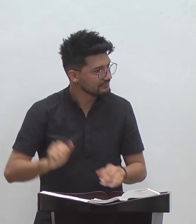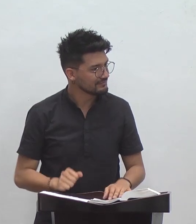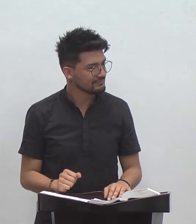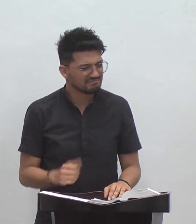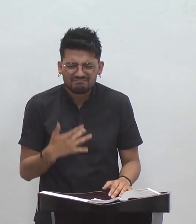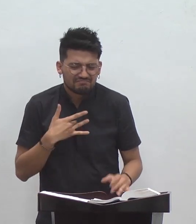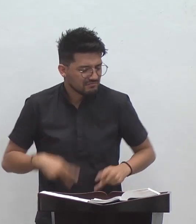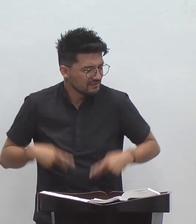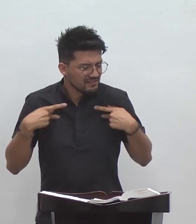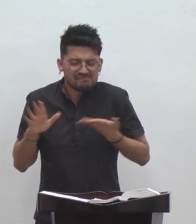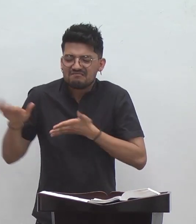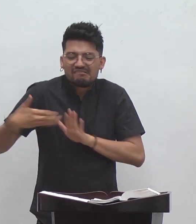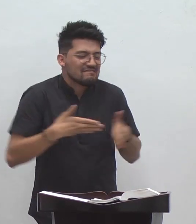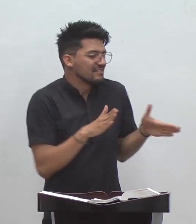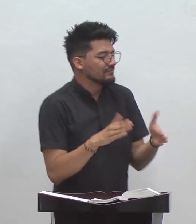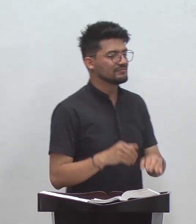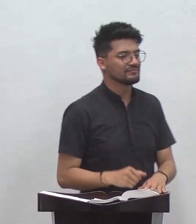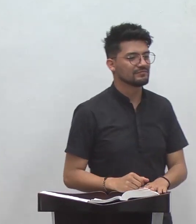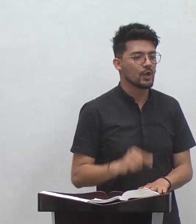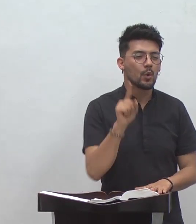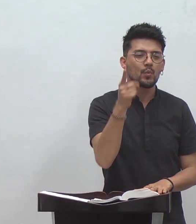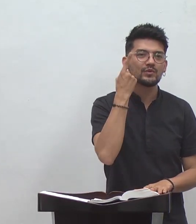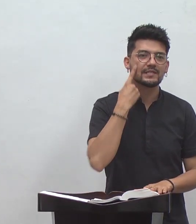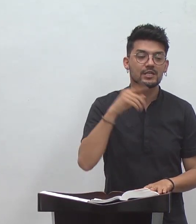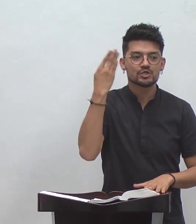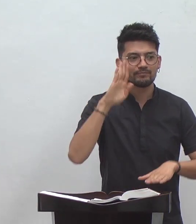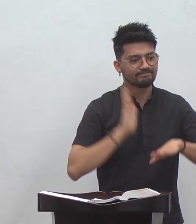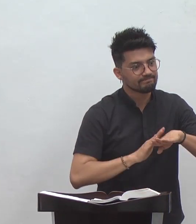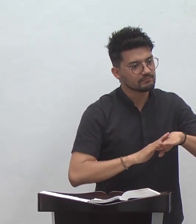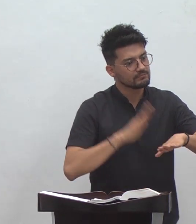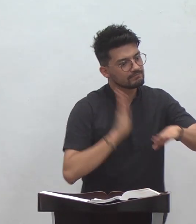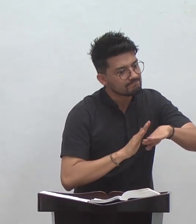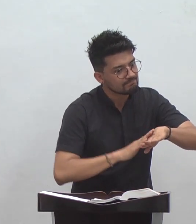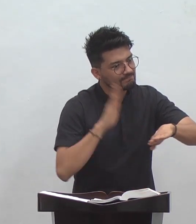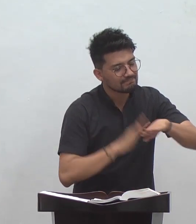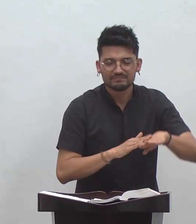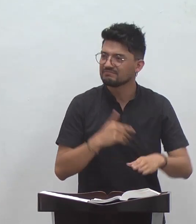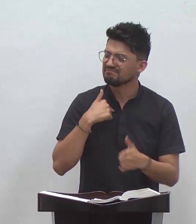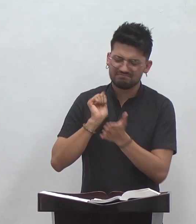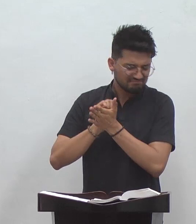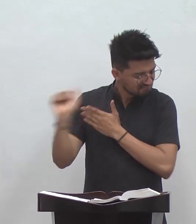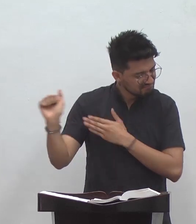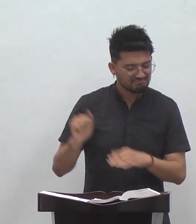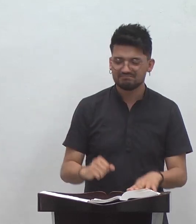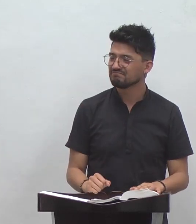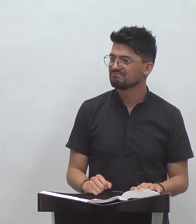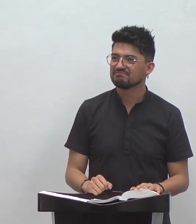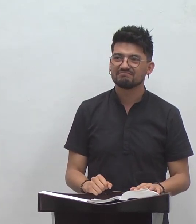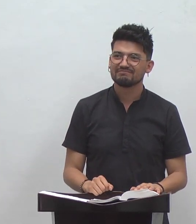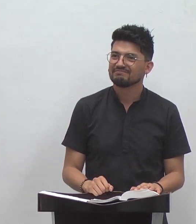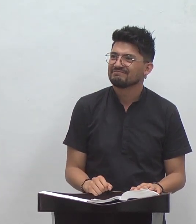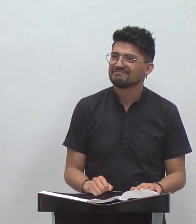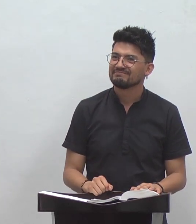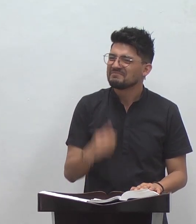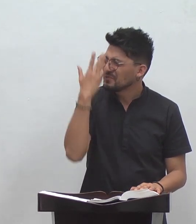por más que Él me llamaba, lo rechacé. Desvié mi vida hacia otros caminos y Dios seguía insistiéndome y dije, no más.